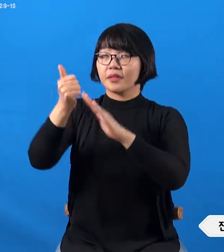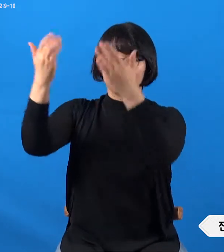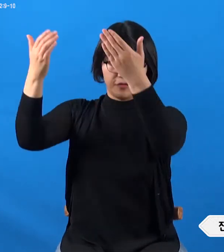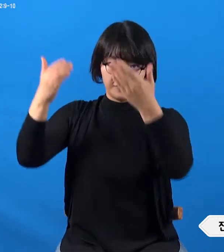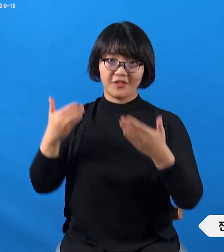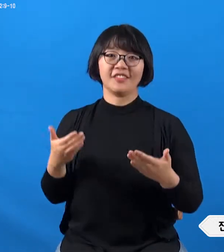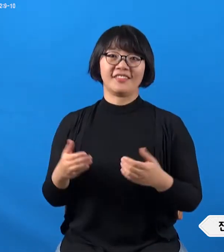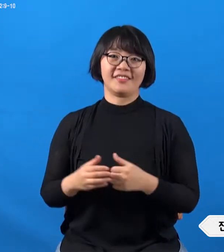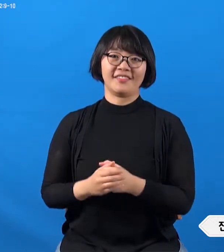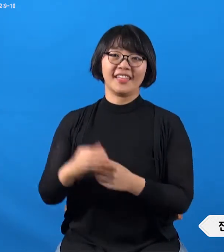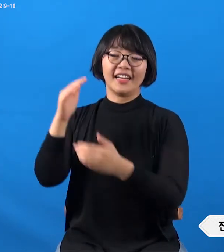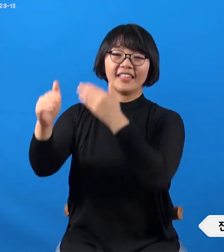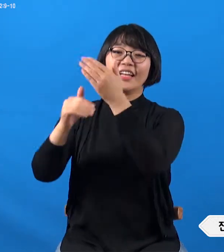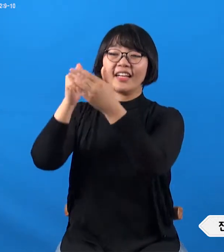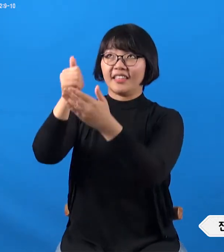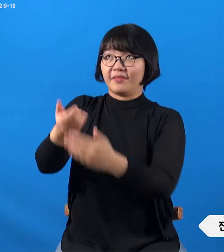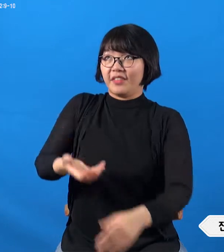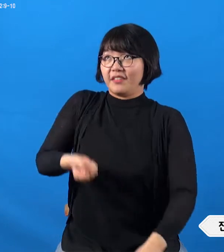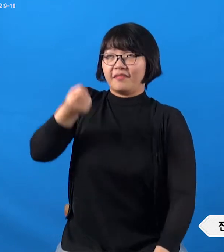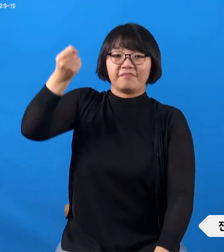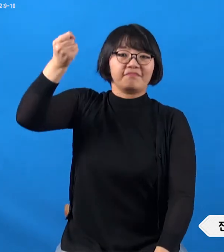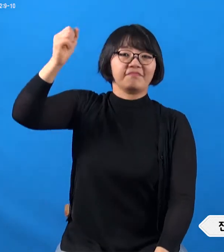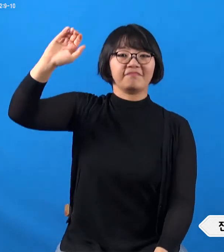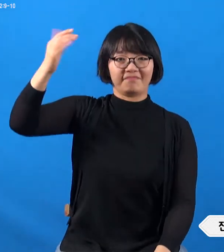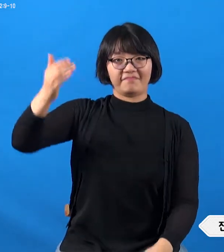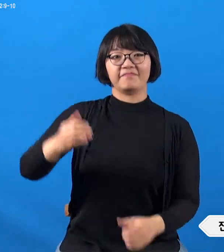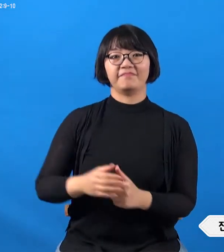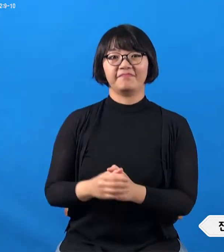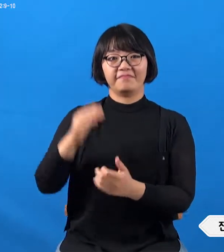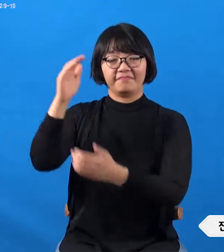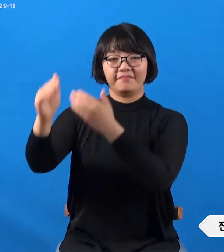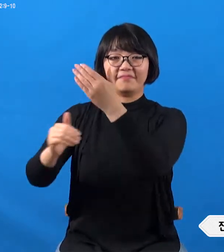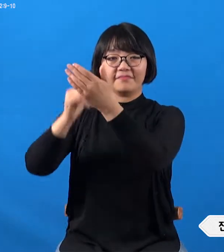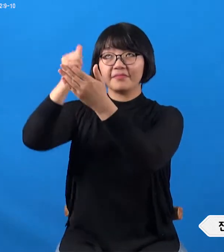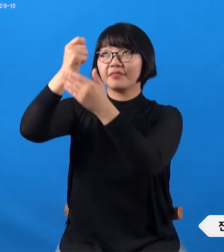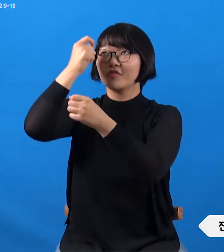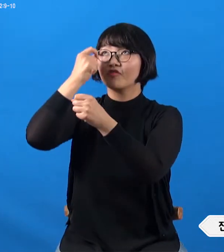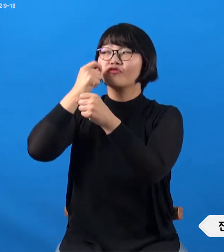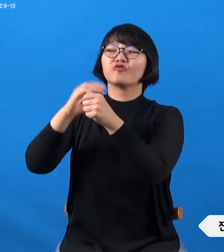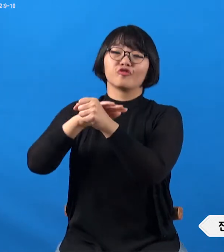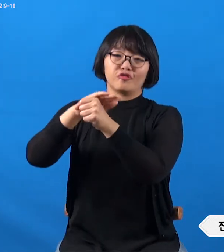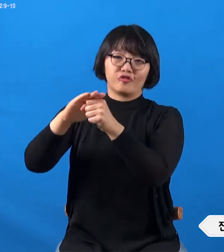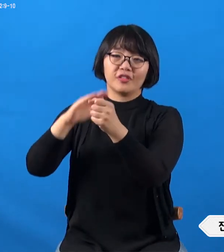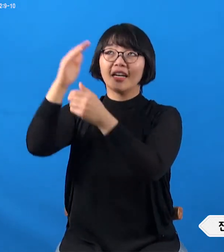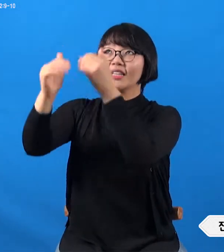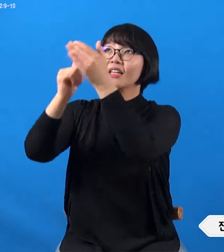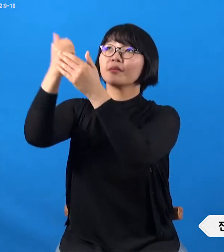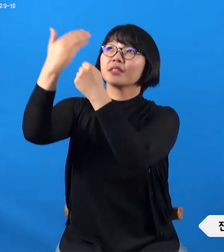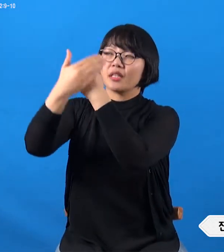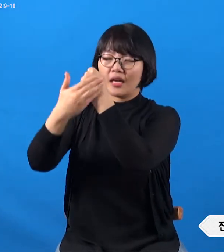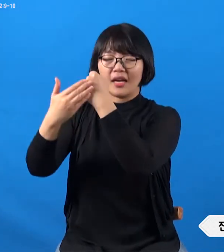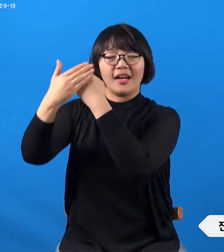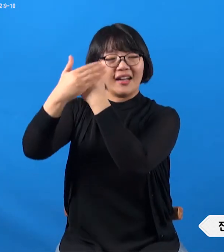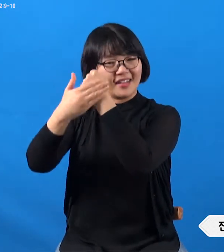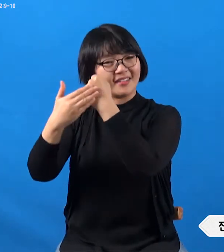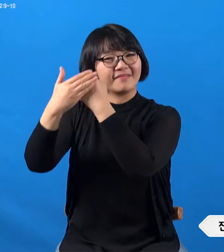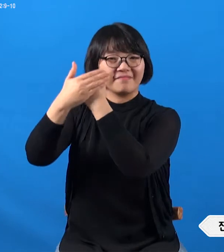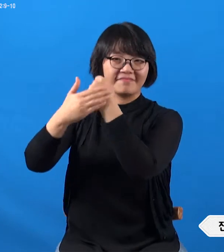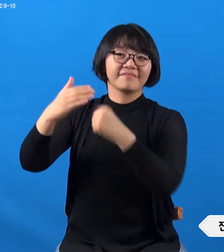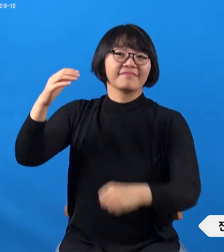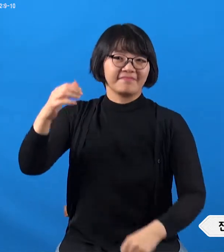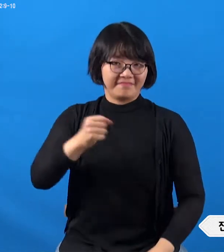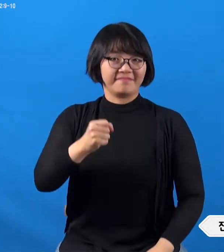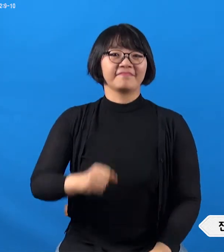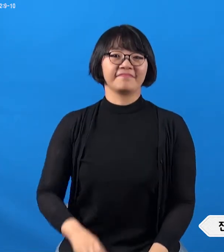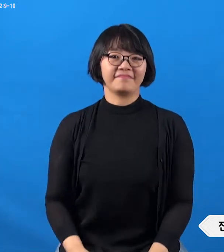있게 하셨습니다. 하나님의 소유가 되게 하셨습니다. 하나님의 긍휼, 하나님의 사랑 때문입니다.